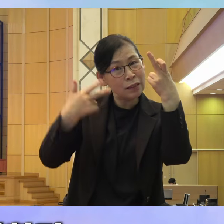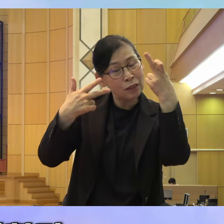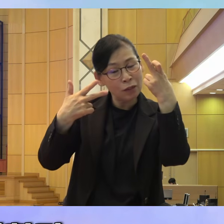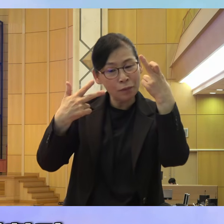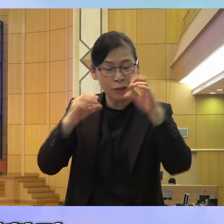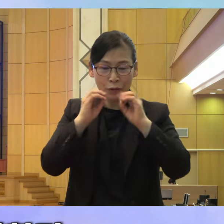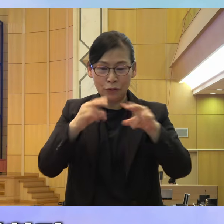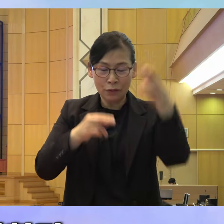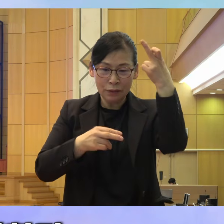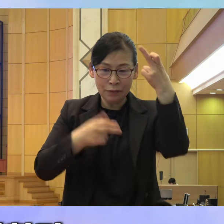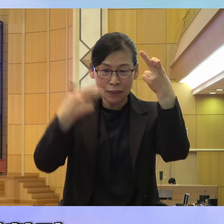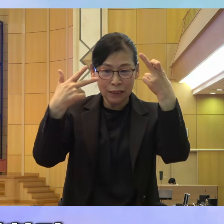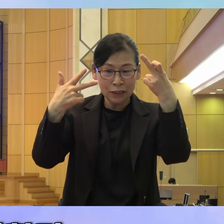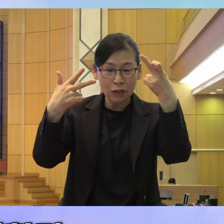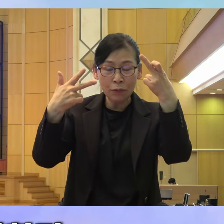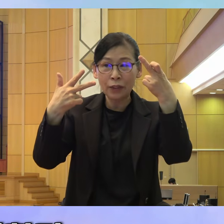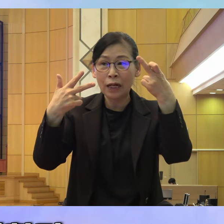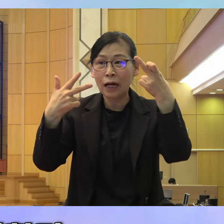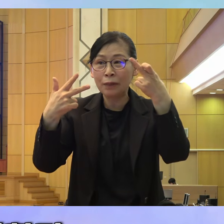넘어가 보면